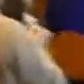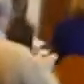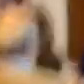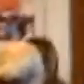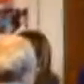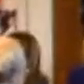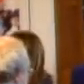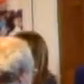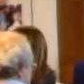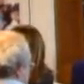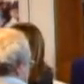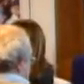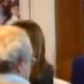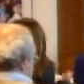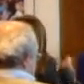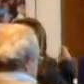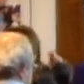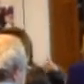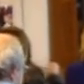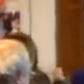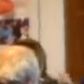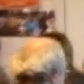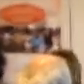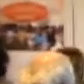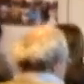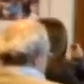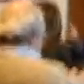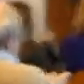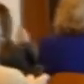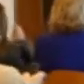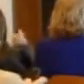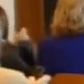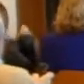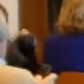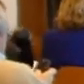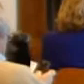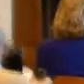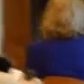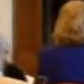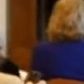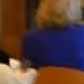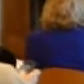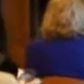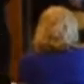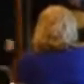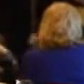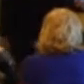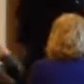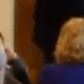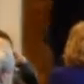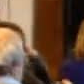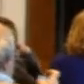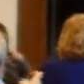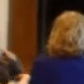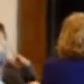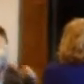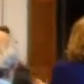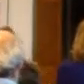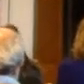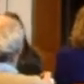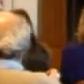Vamos a arrancar. Les pido por favor los celulares en silencio o apagados también pueden